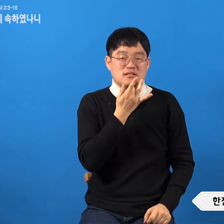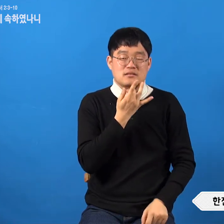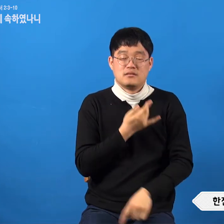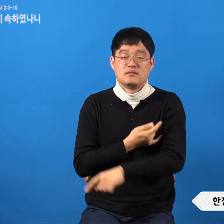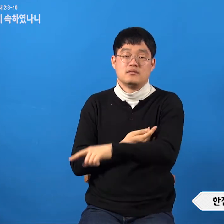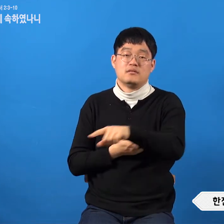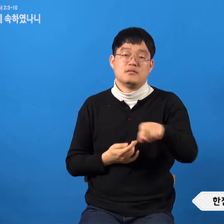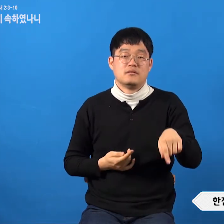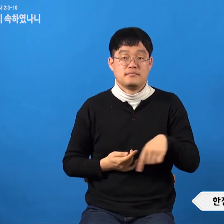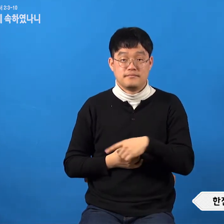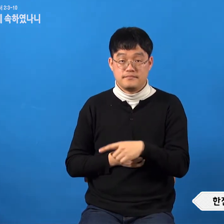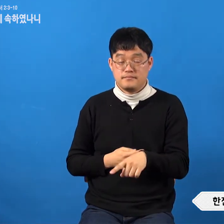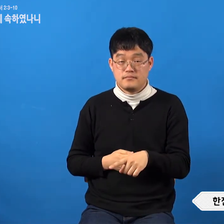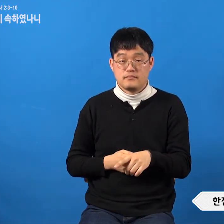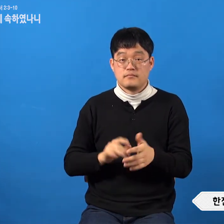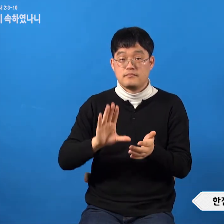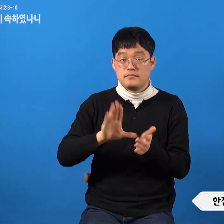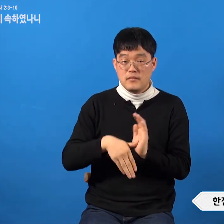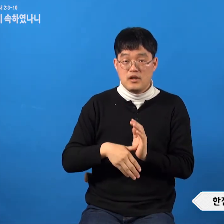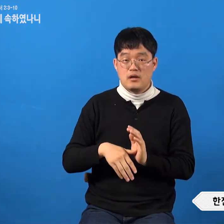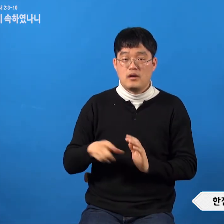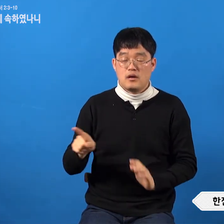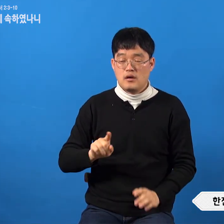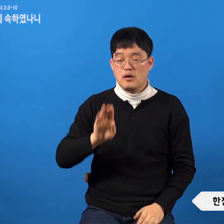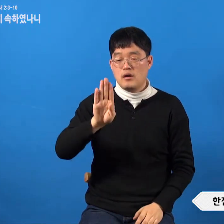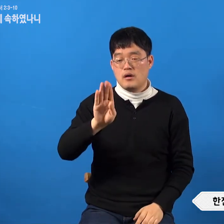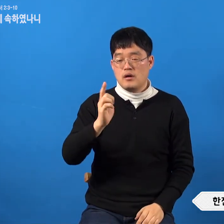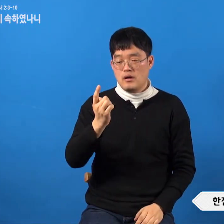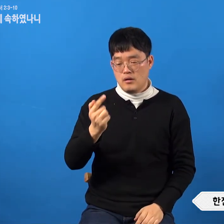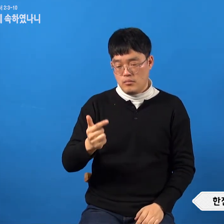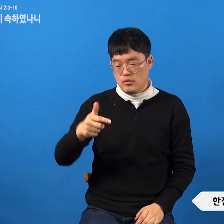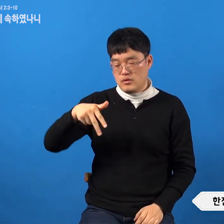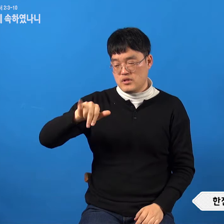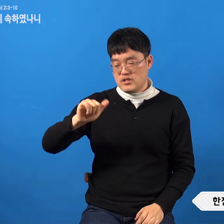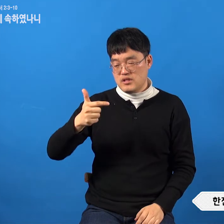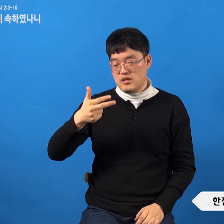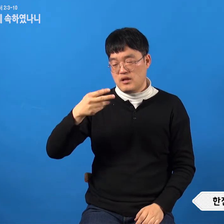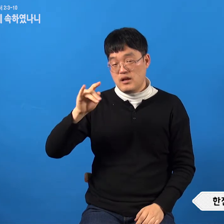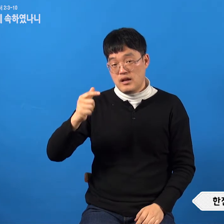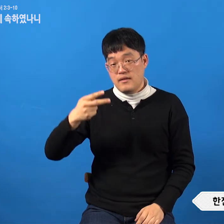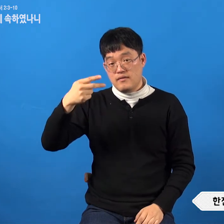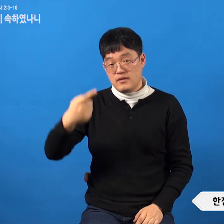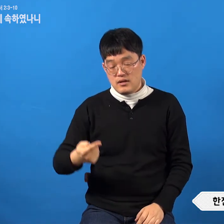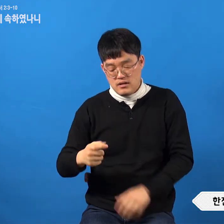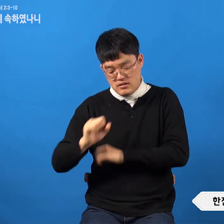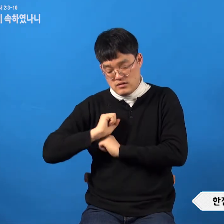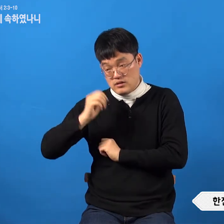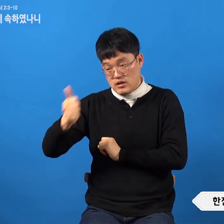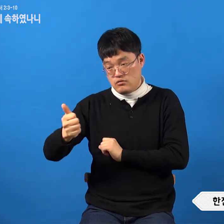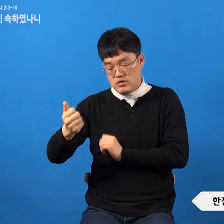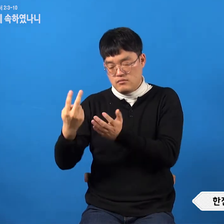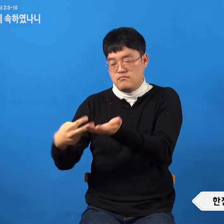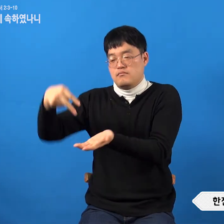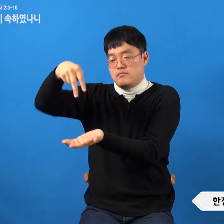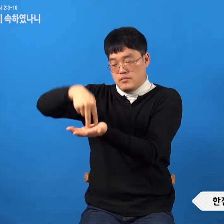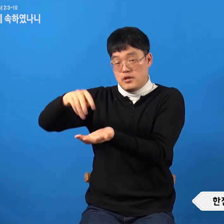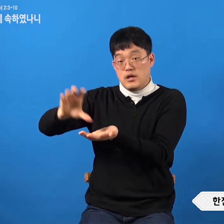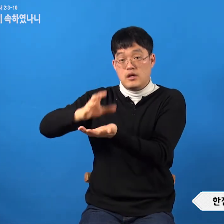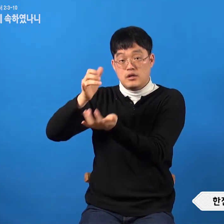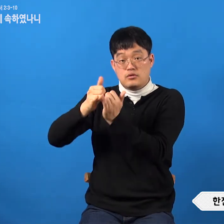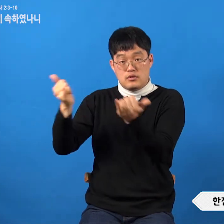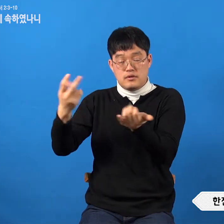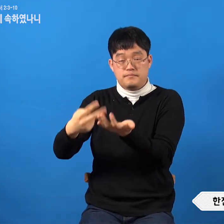칩니다. 그러자 번진랜드라는 장군이 자리에서 일어섰습니다. 아주 신실한